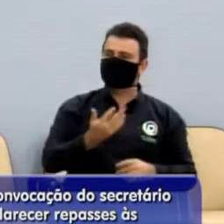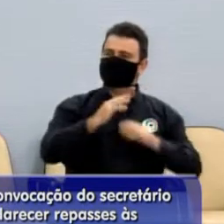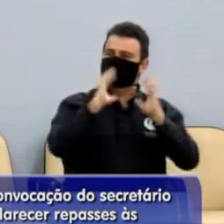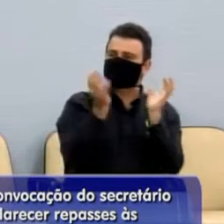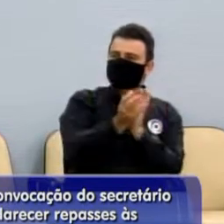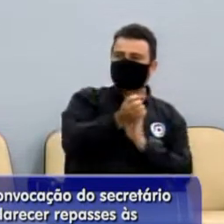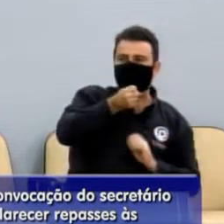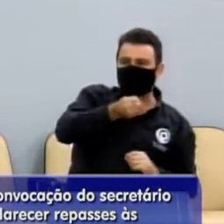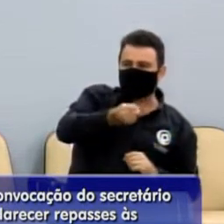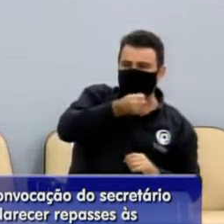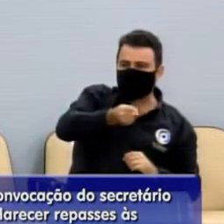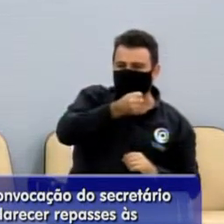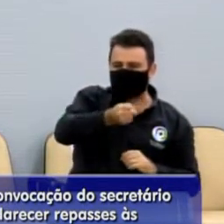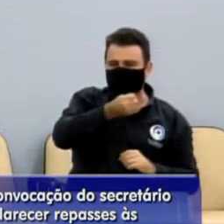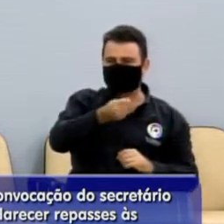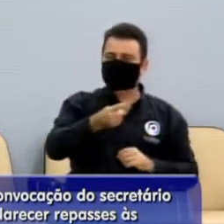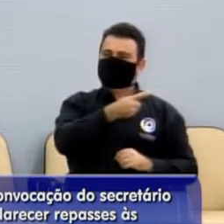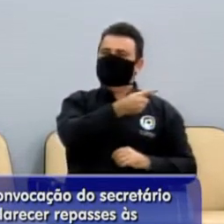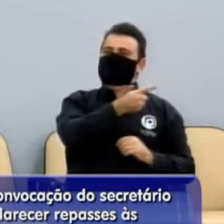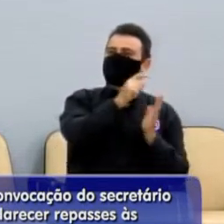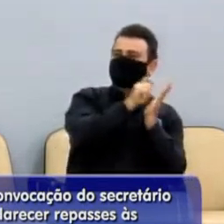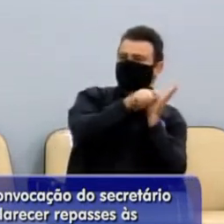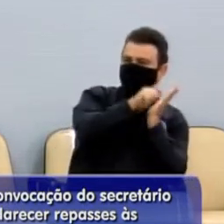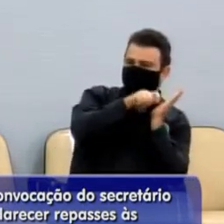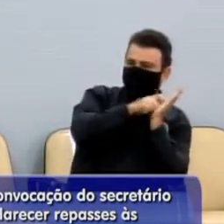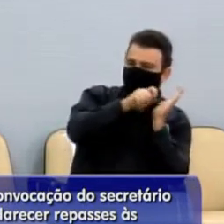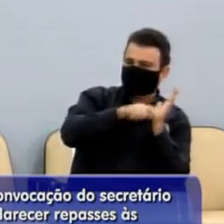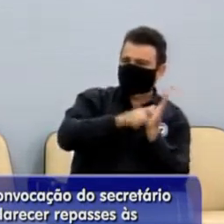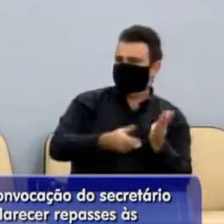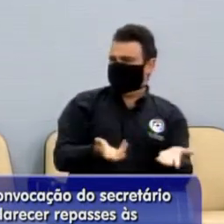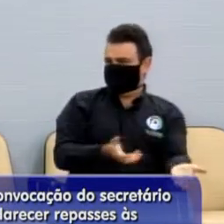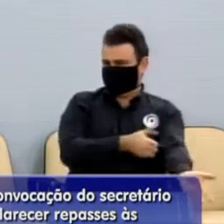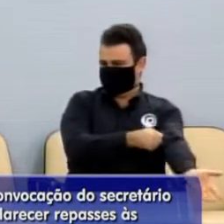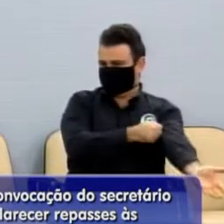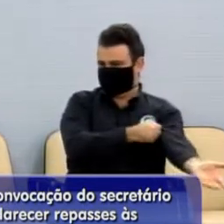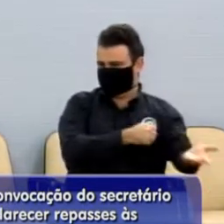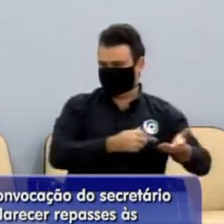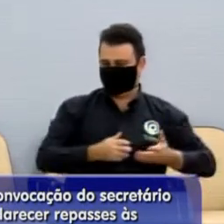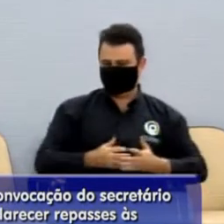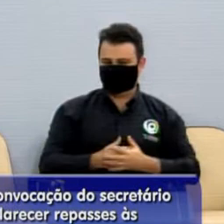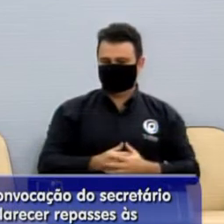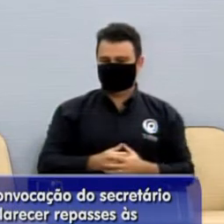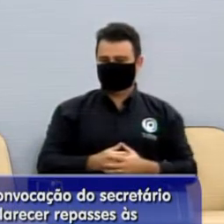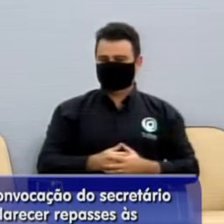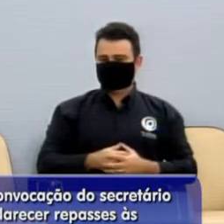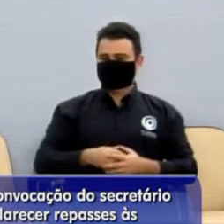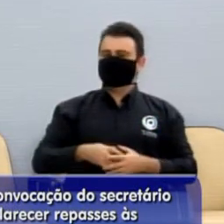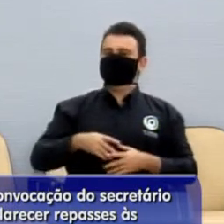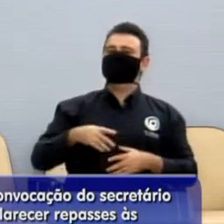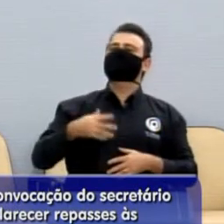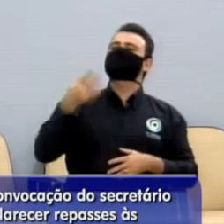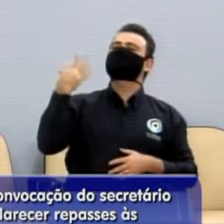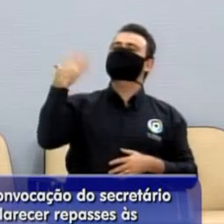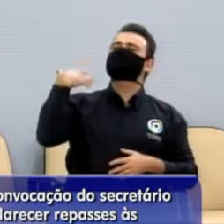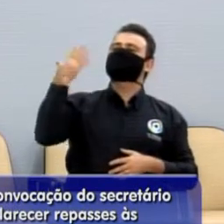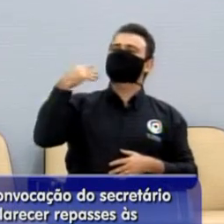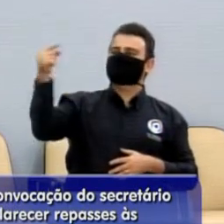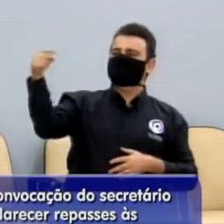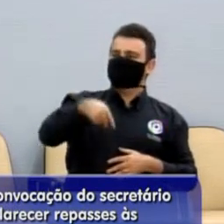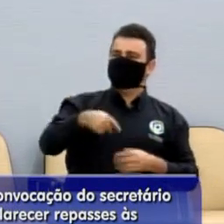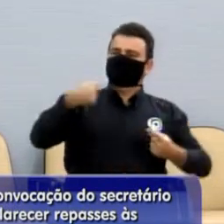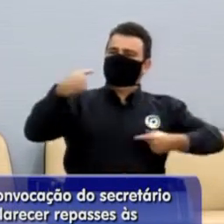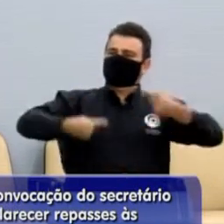pautada para discutir, não tem nem comparação o alcance de um debate feito aqui na Câmara, na